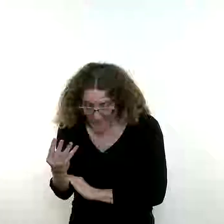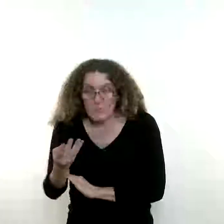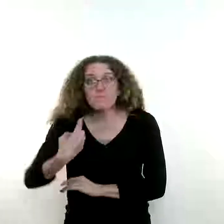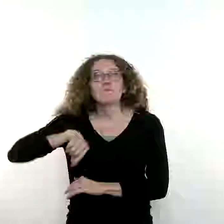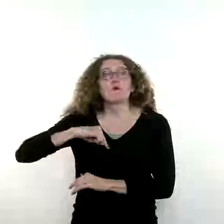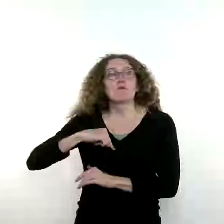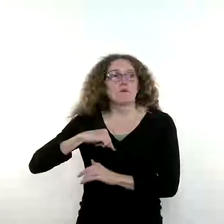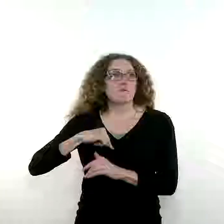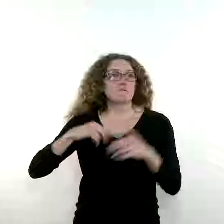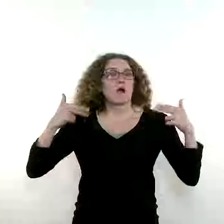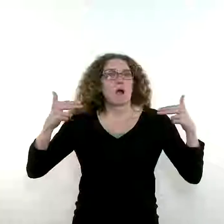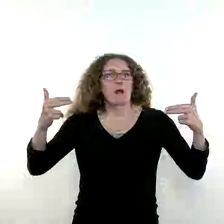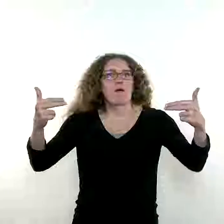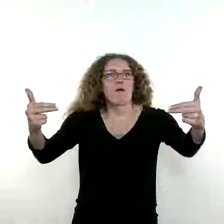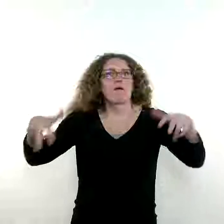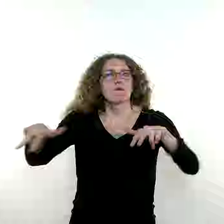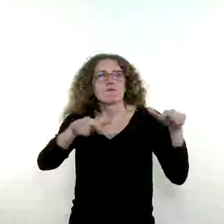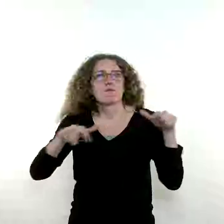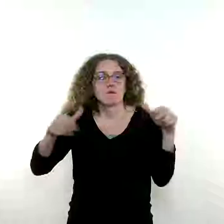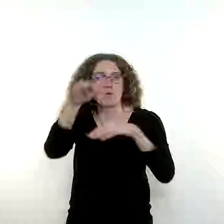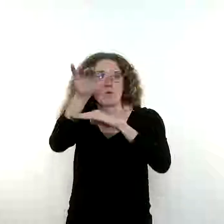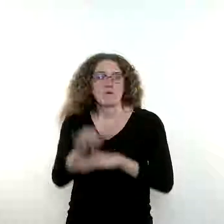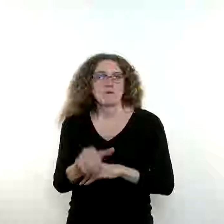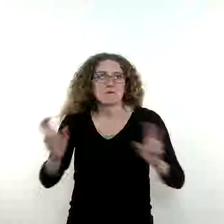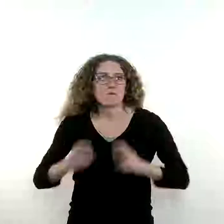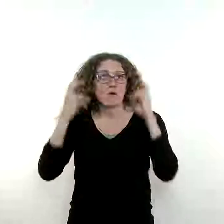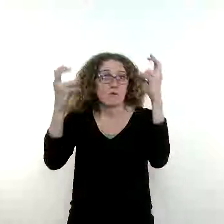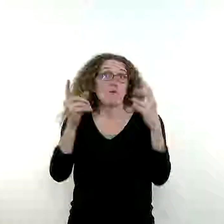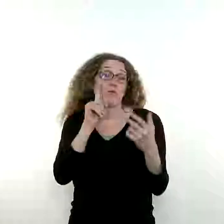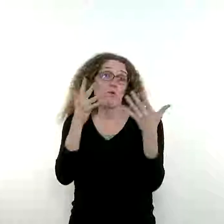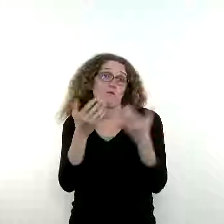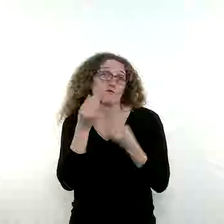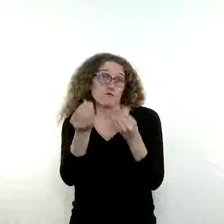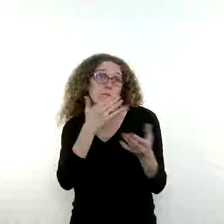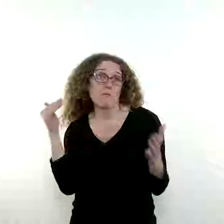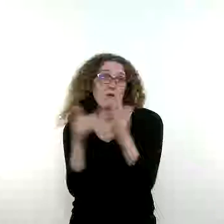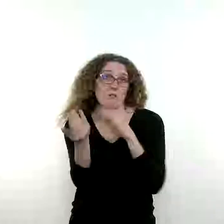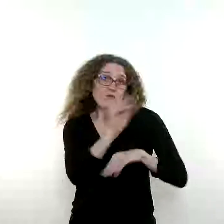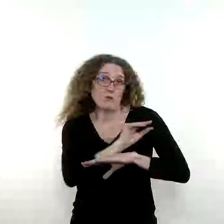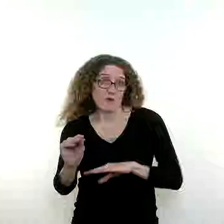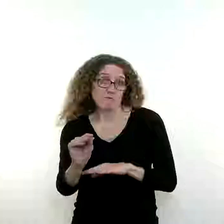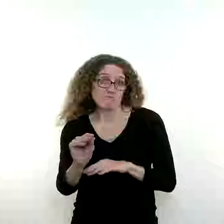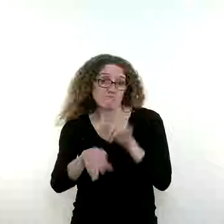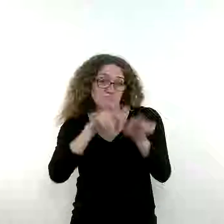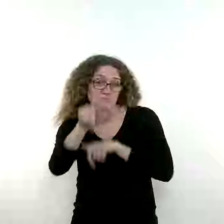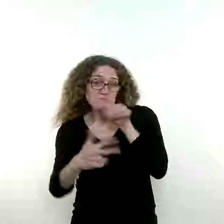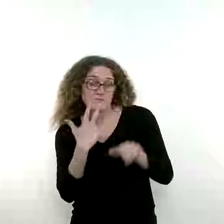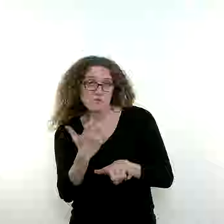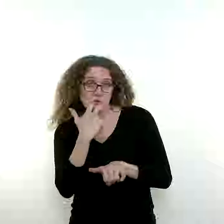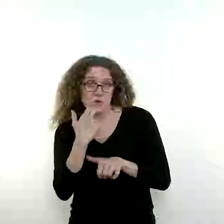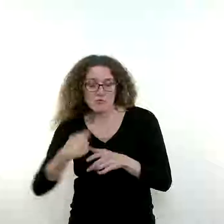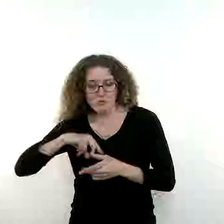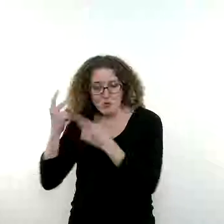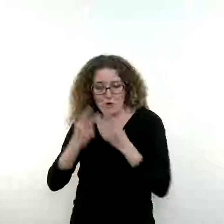de vidéoprotection pour améliorer la sécurité de nos concitoyens. Donc, quand on est arrivé en